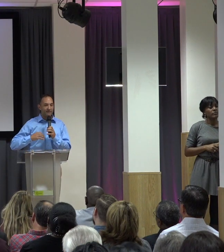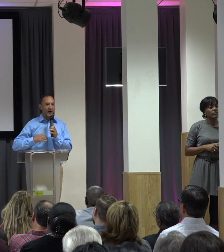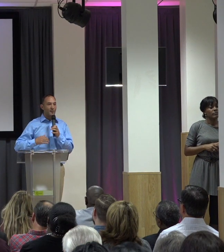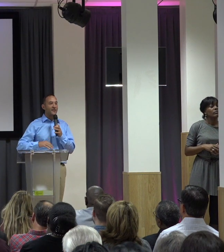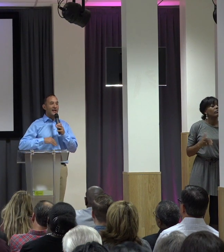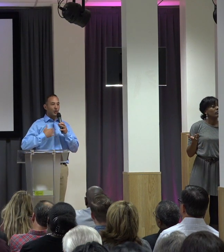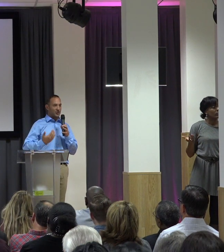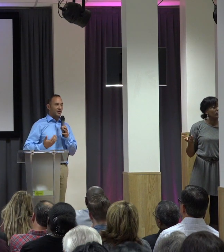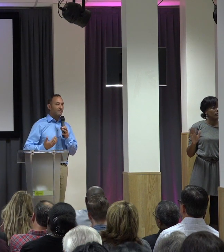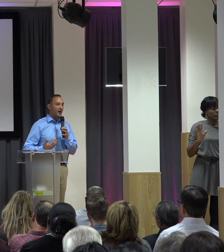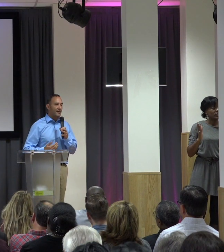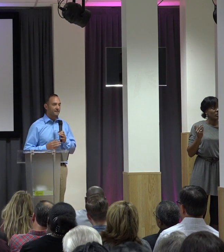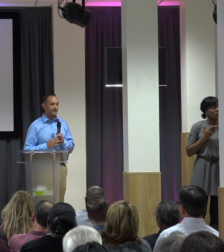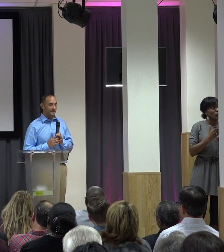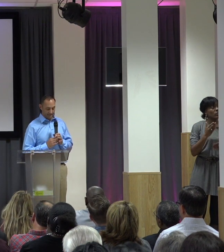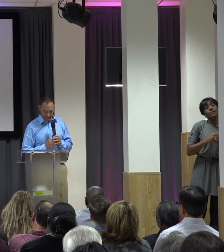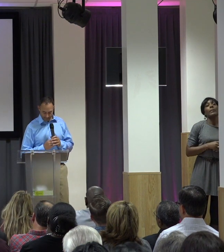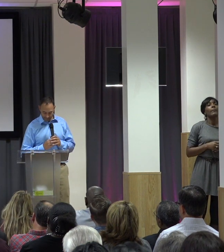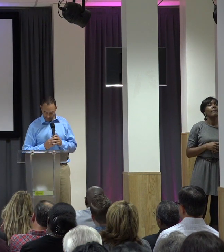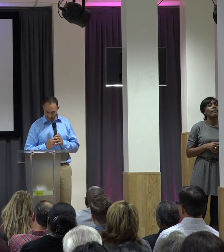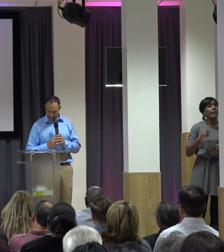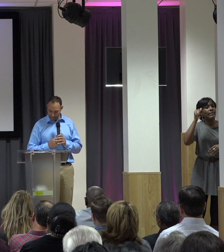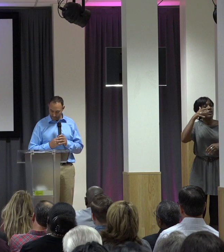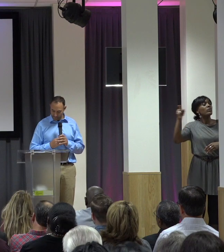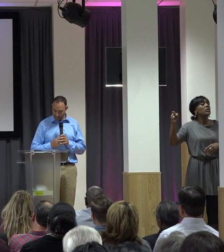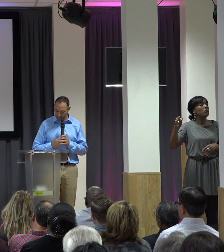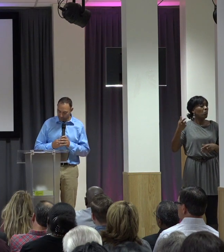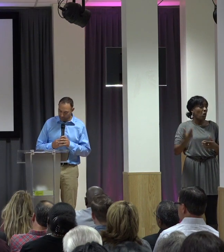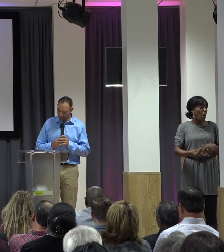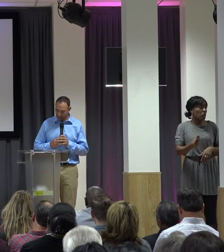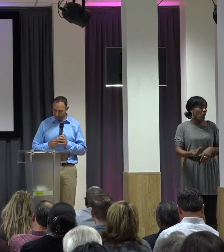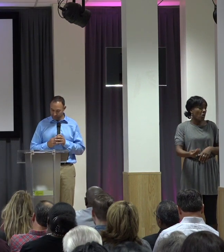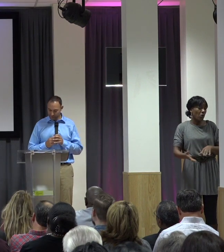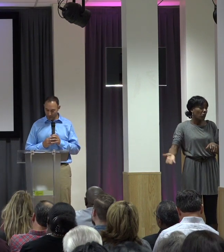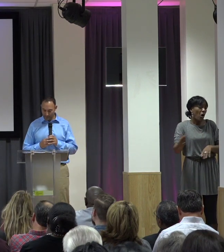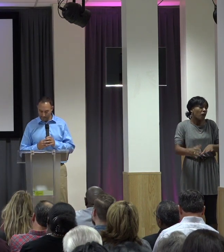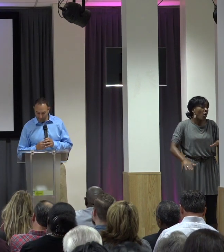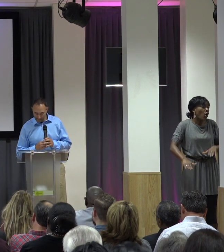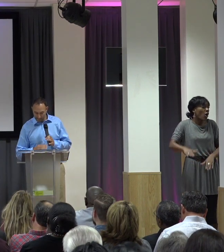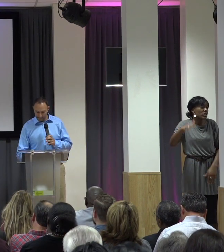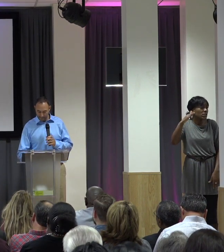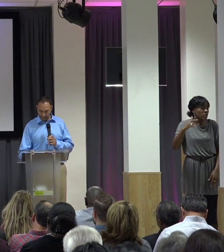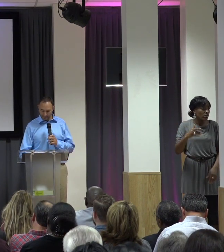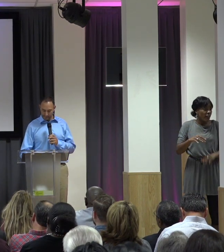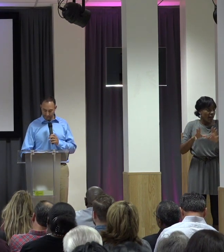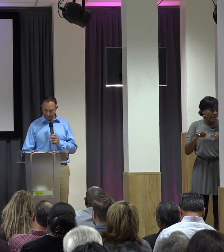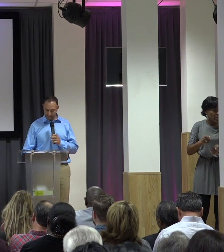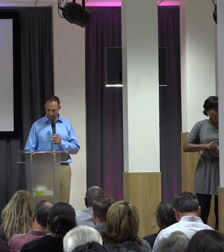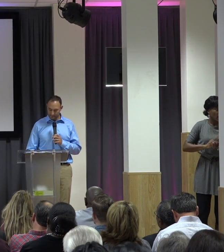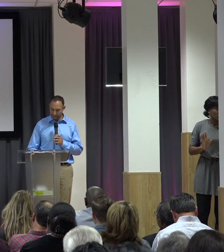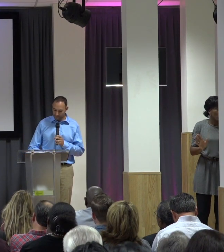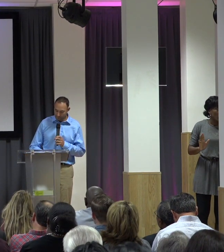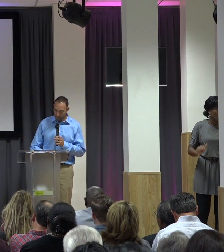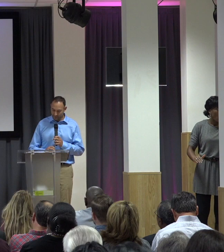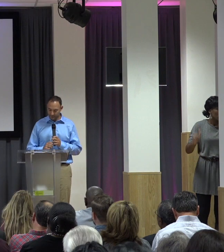non-Christian environment than a Christian environment. la plupart des enfants sont élevés dans des environnements non